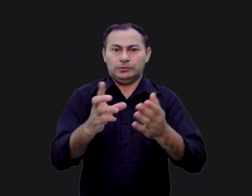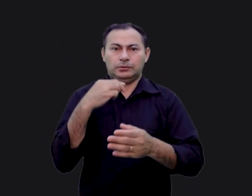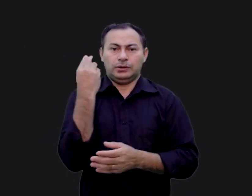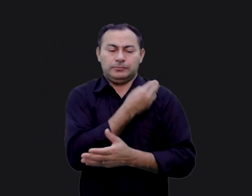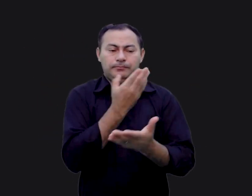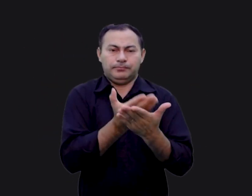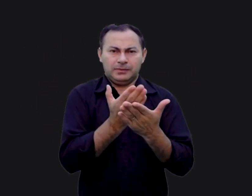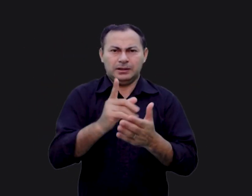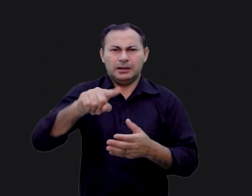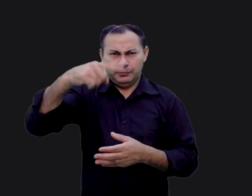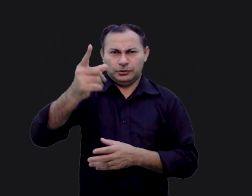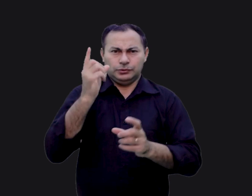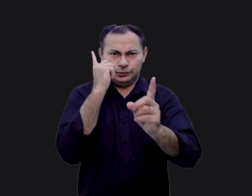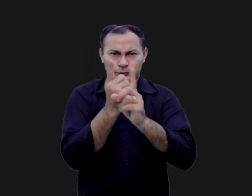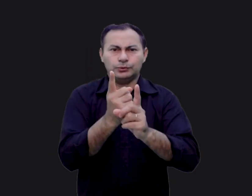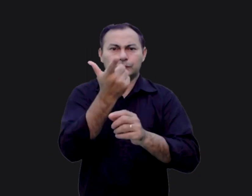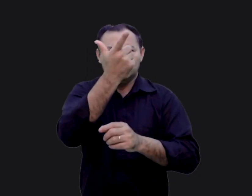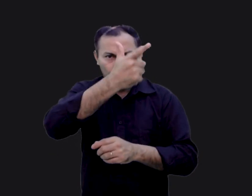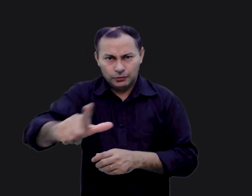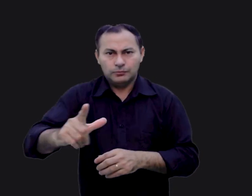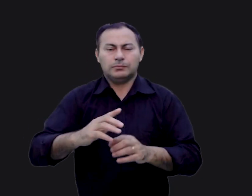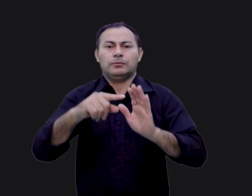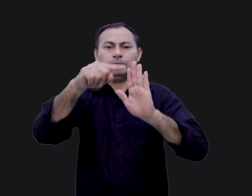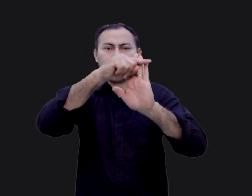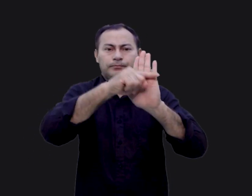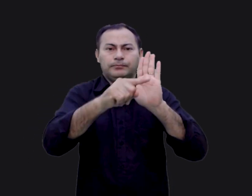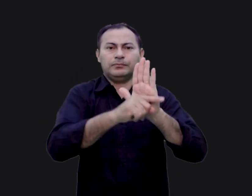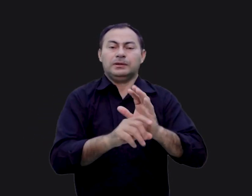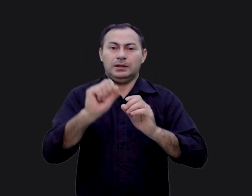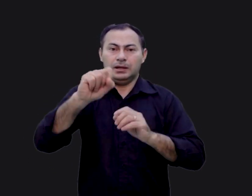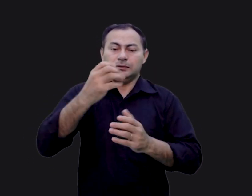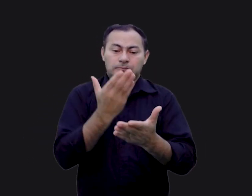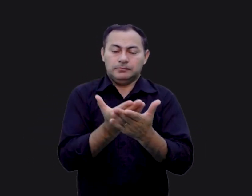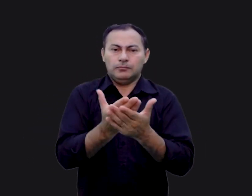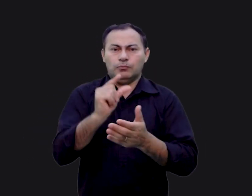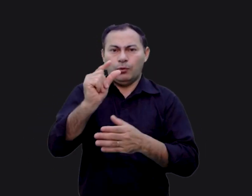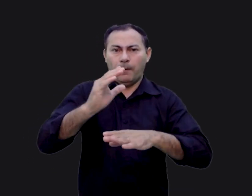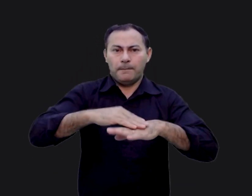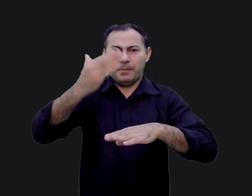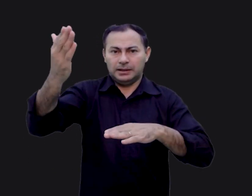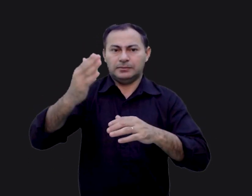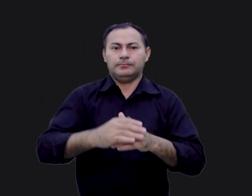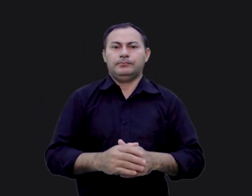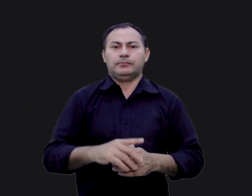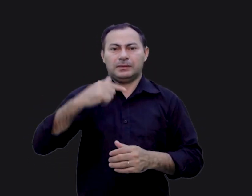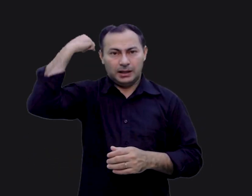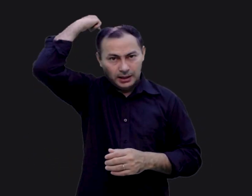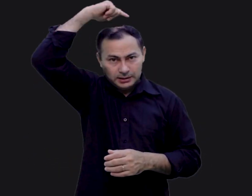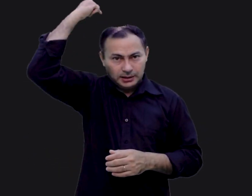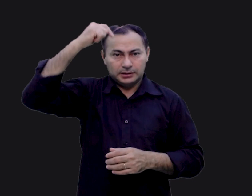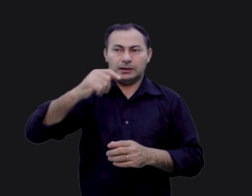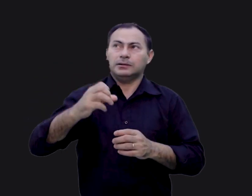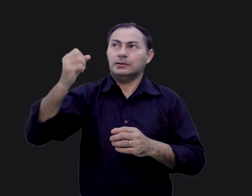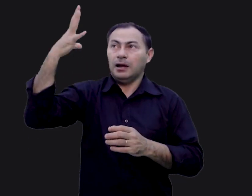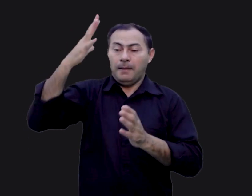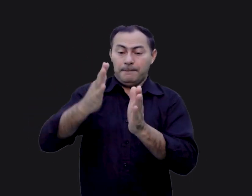por hoje o nosso estudo, mas logo estaremos juntos para mais um programa e assim estudarmos um pouco mais da santa e